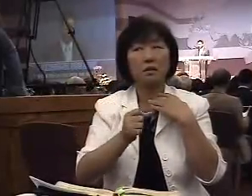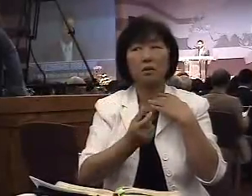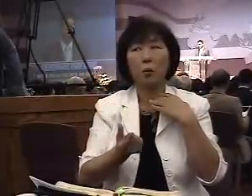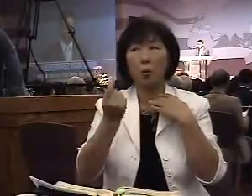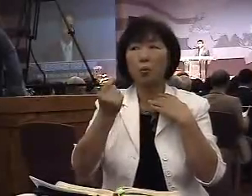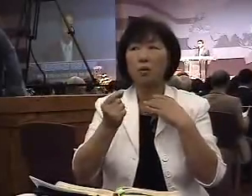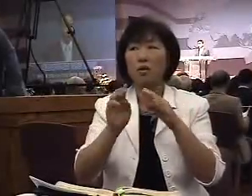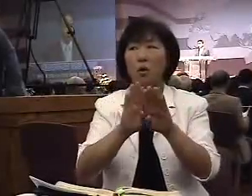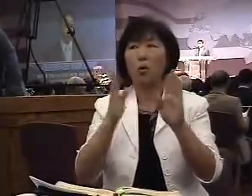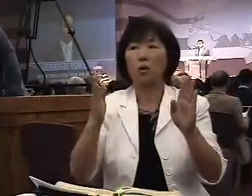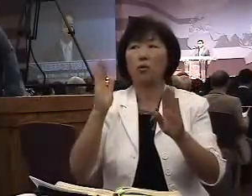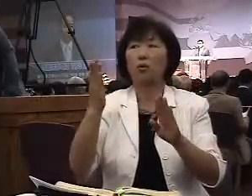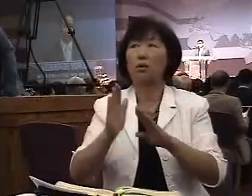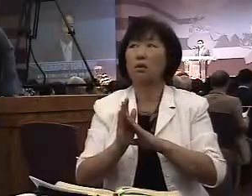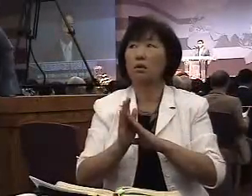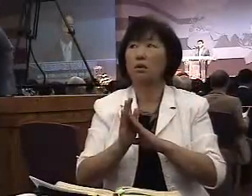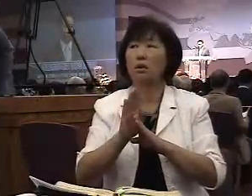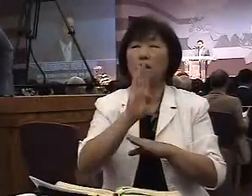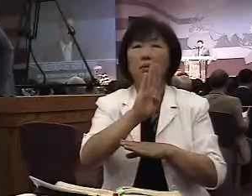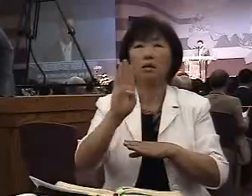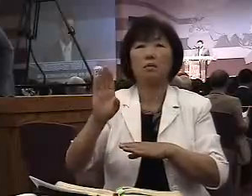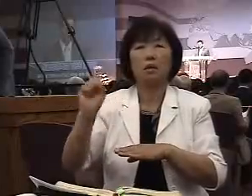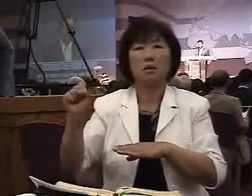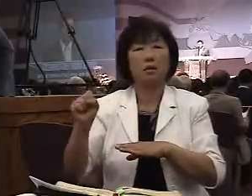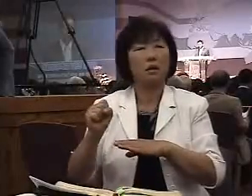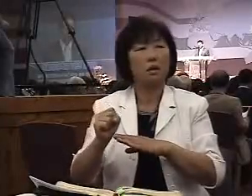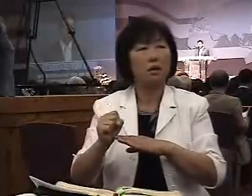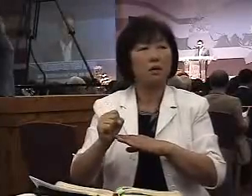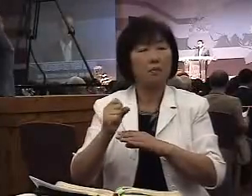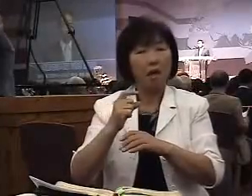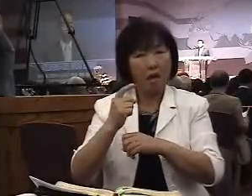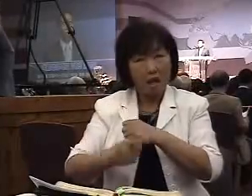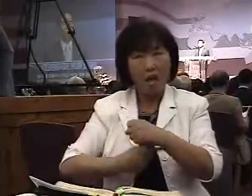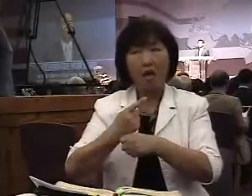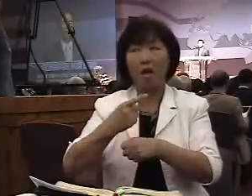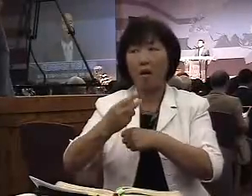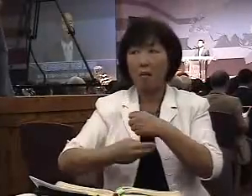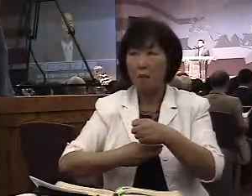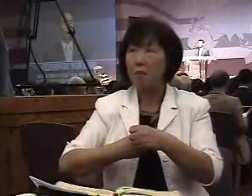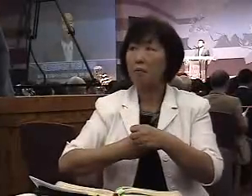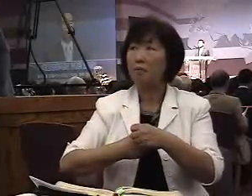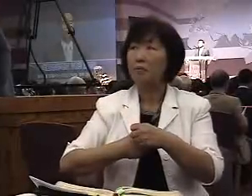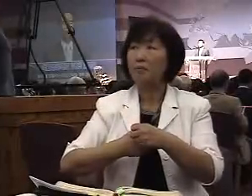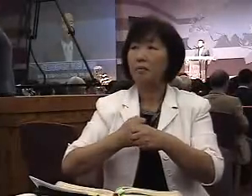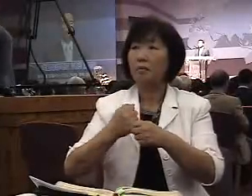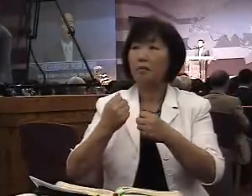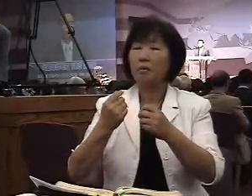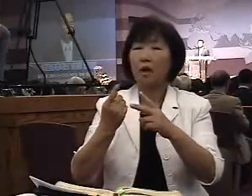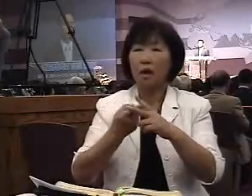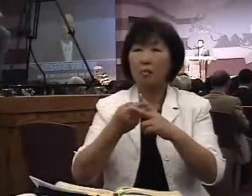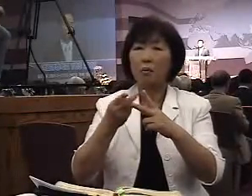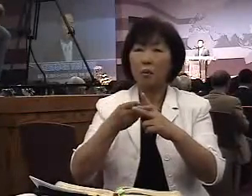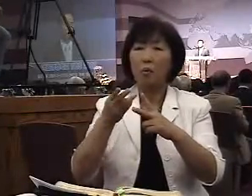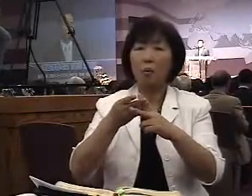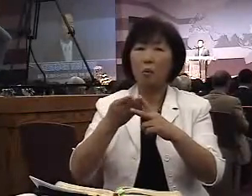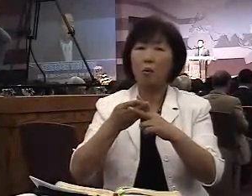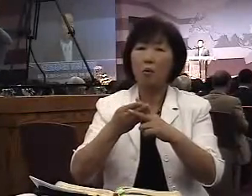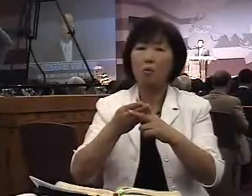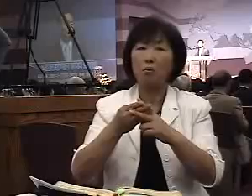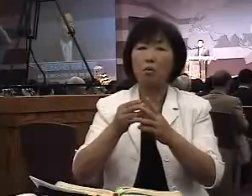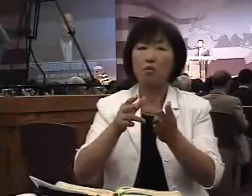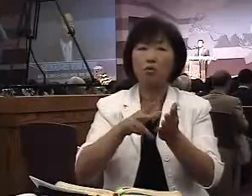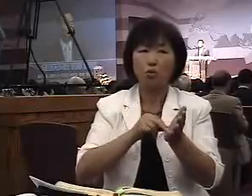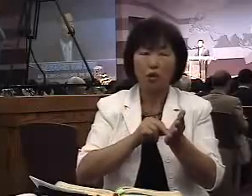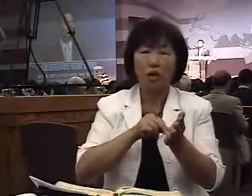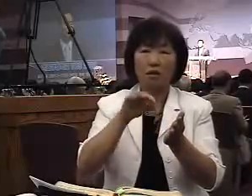열리게 됩니다. BBS가 해마다 그렇지만 각 학년별로 또 연령별로 주제나